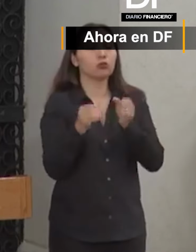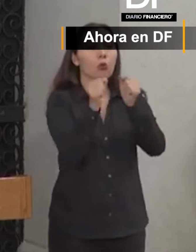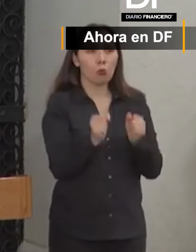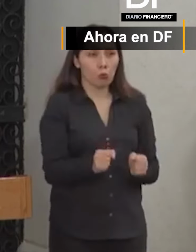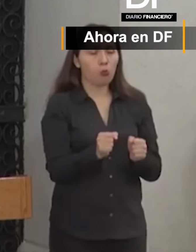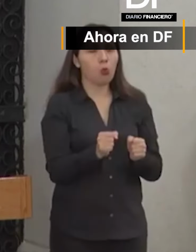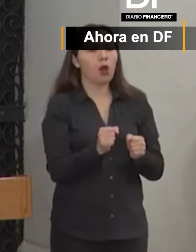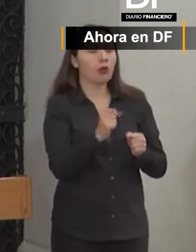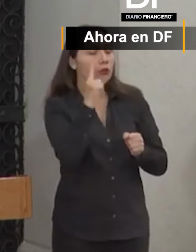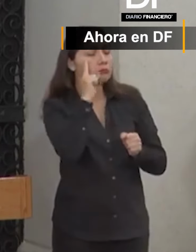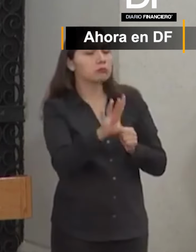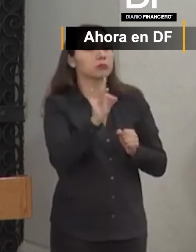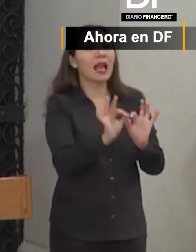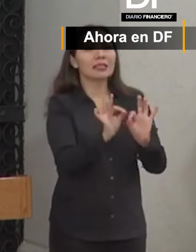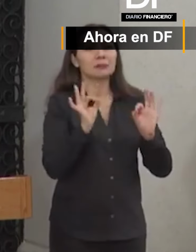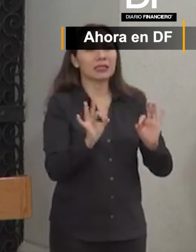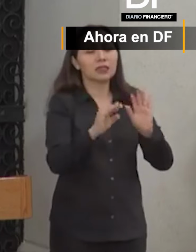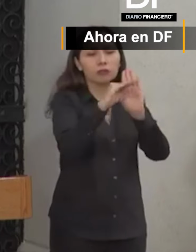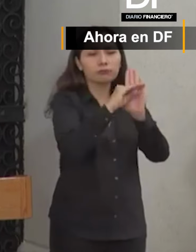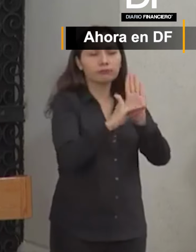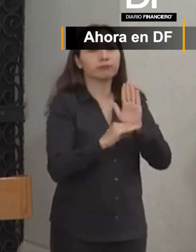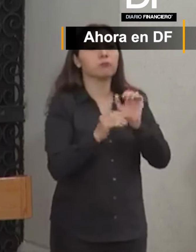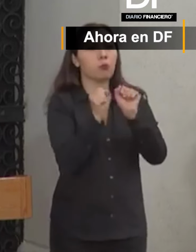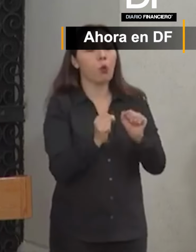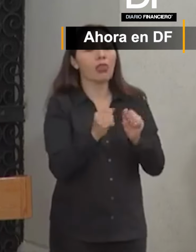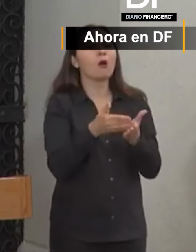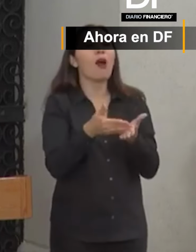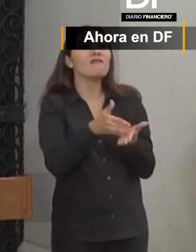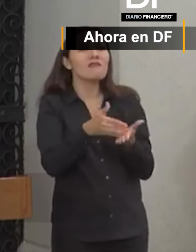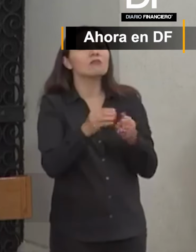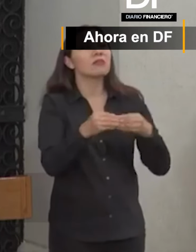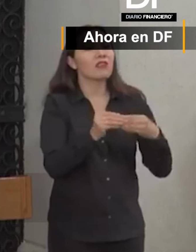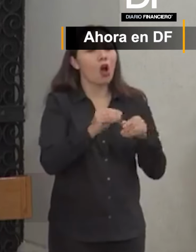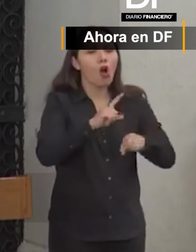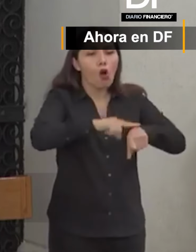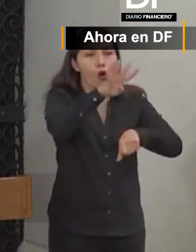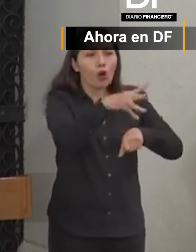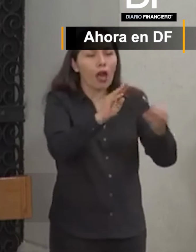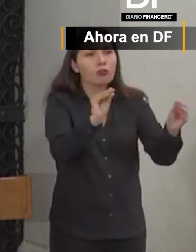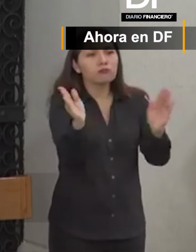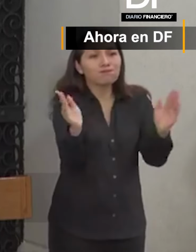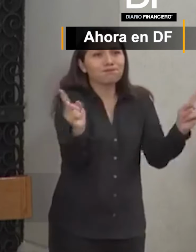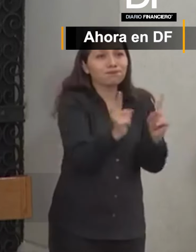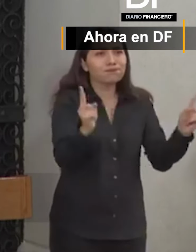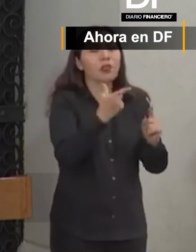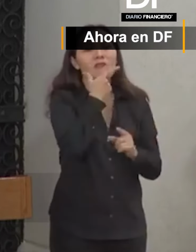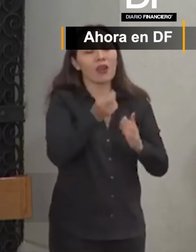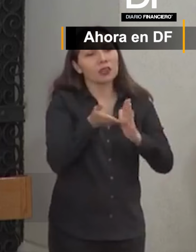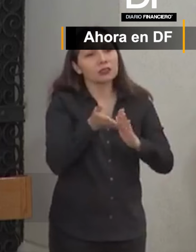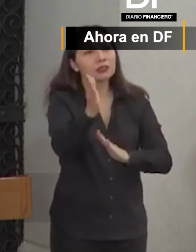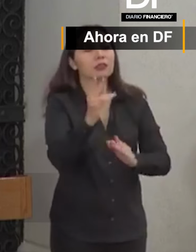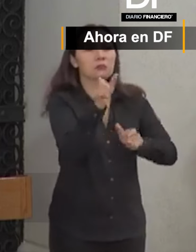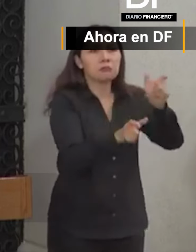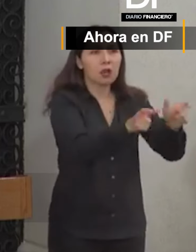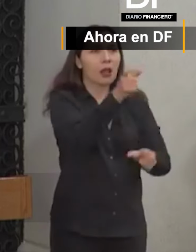podrán establecer medidas especiales para flexibilizar y adoptar horarios que faciliten la vida